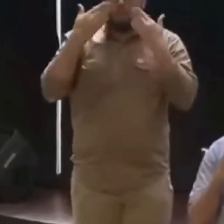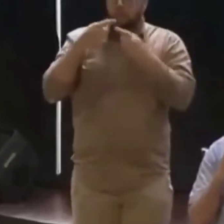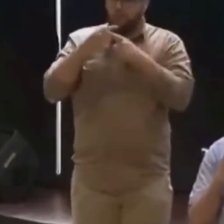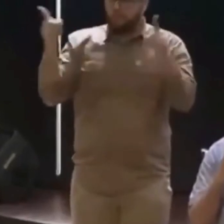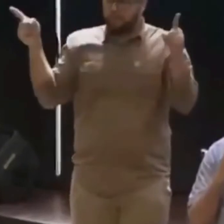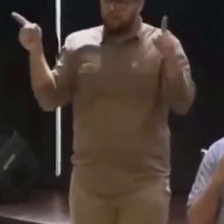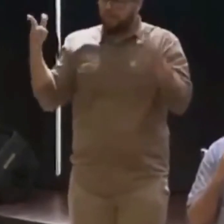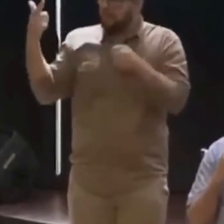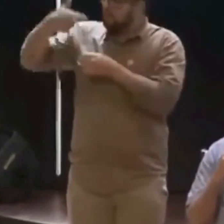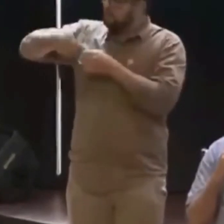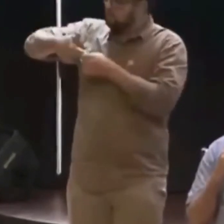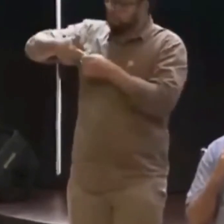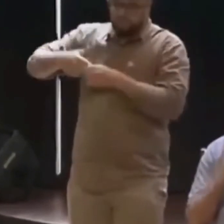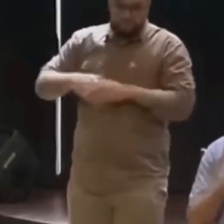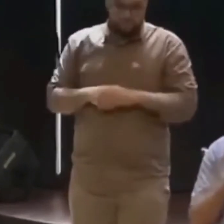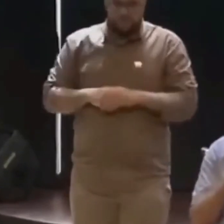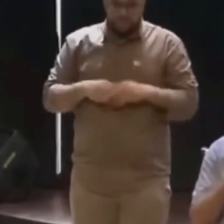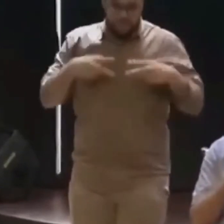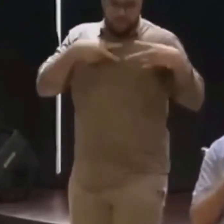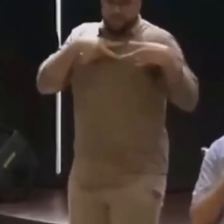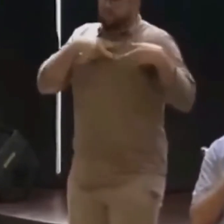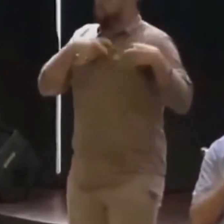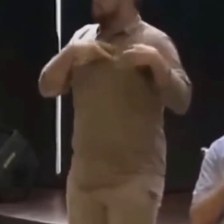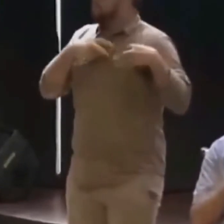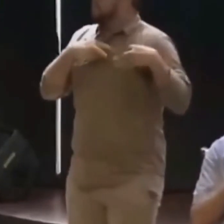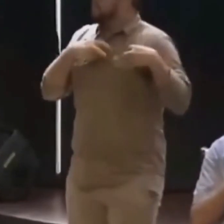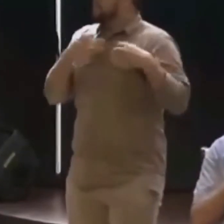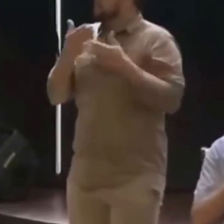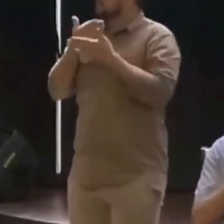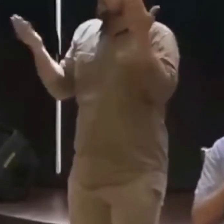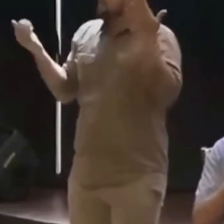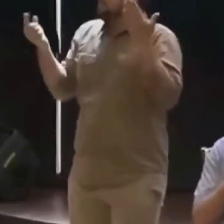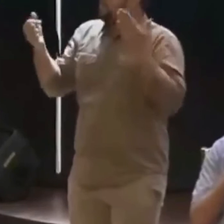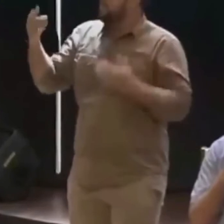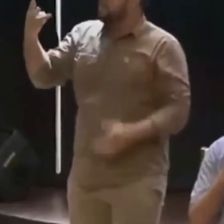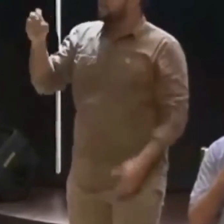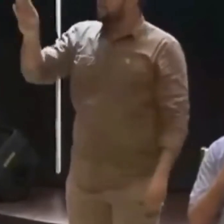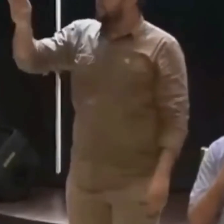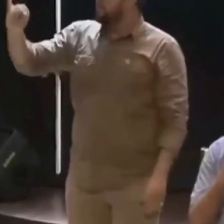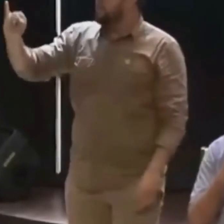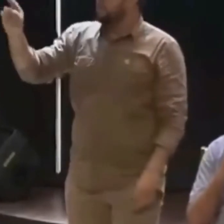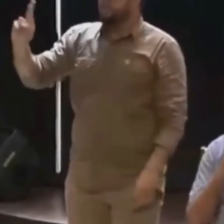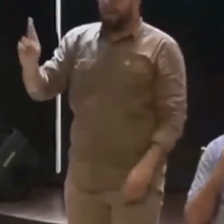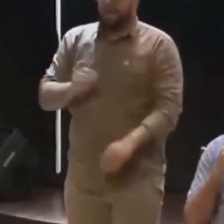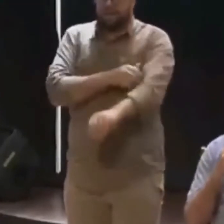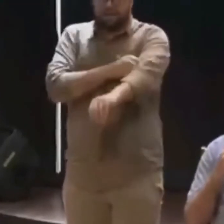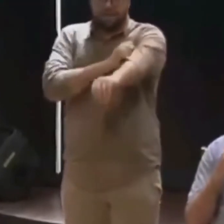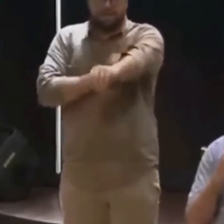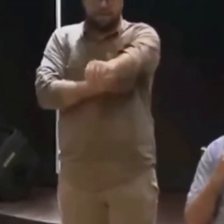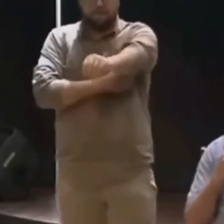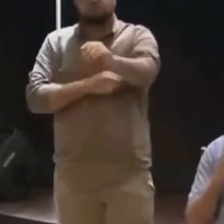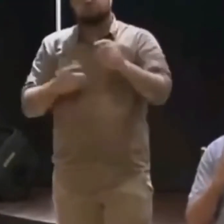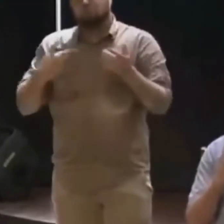carros, a Petrobras perdeu no seu valor 30 bilhões de reais. Acredito que na